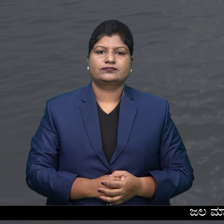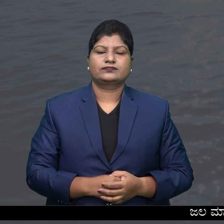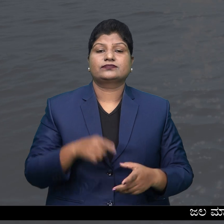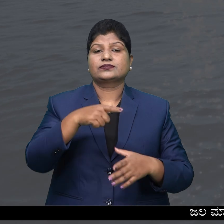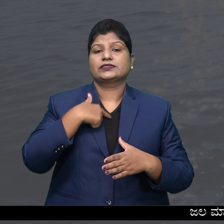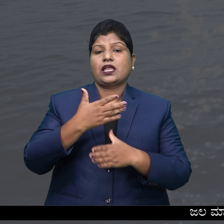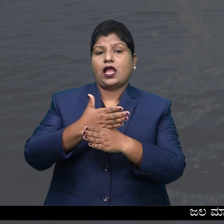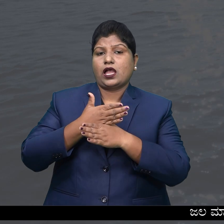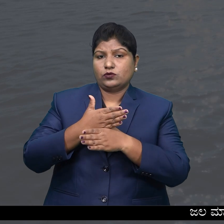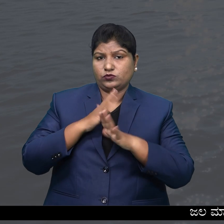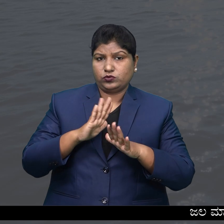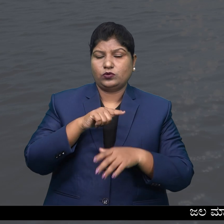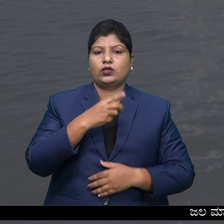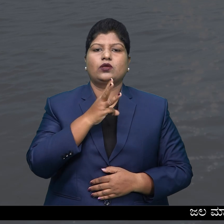ಜಲಮಾಲಿನ್ಯ ನಿಯಂತ್ರಣ.